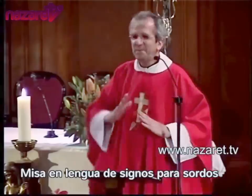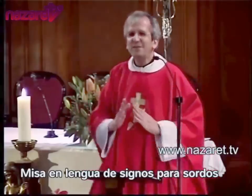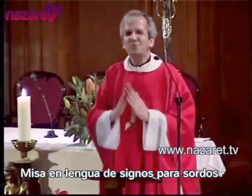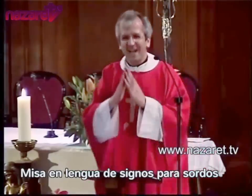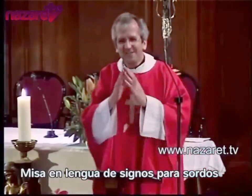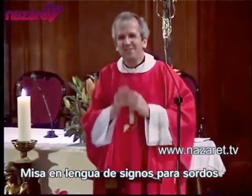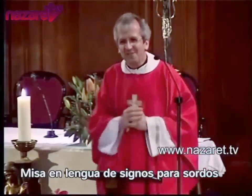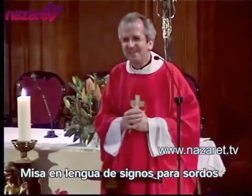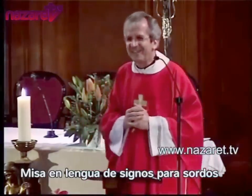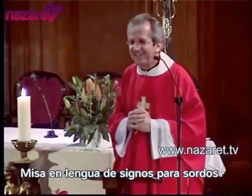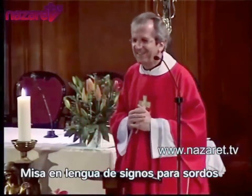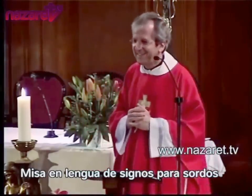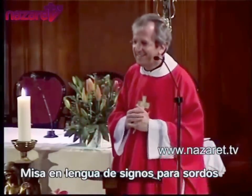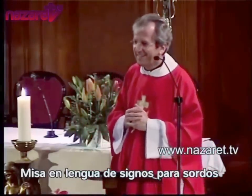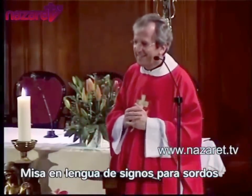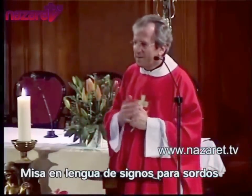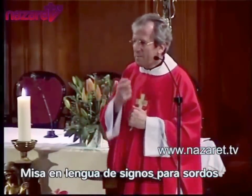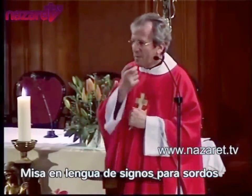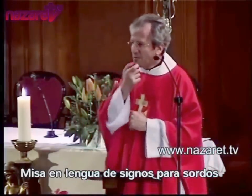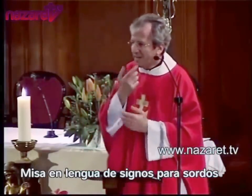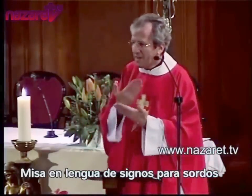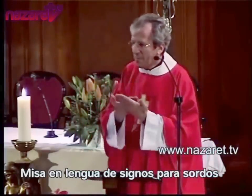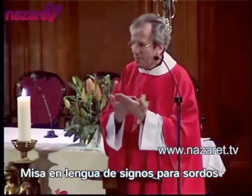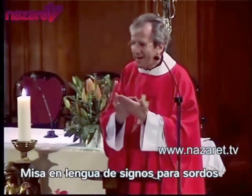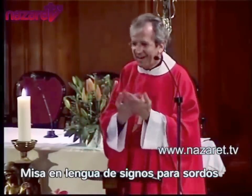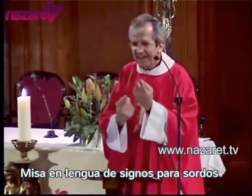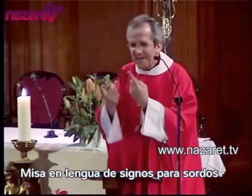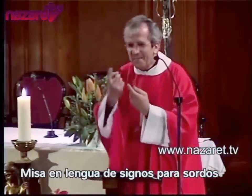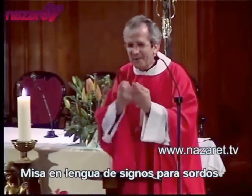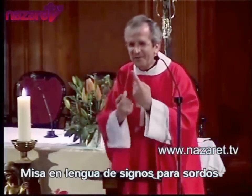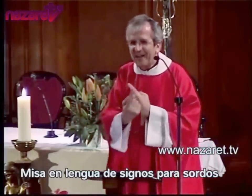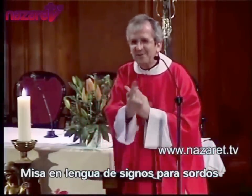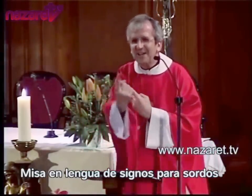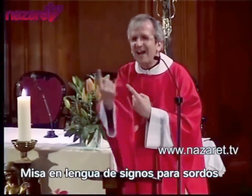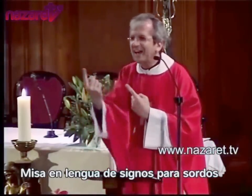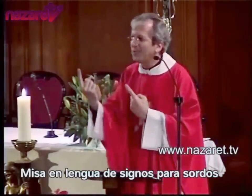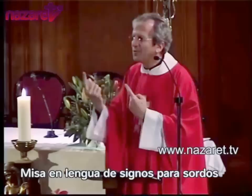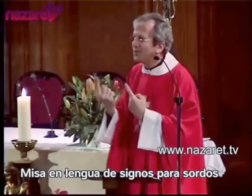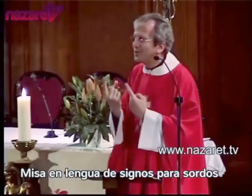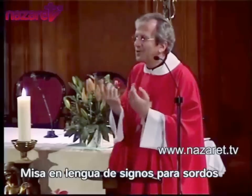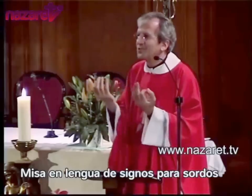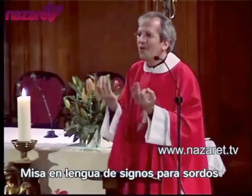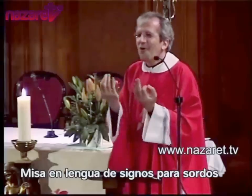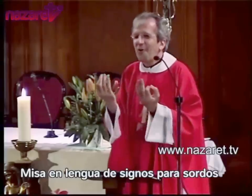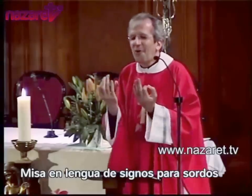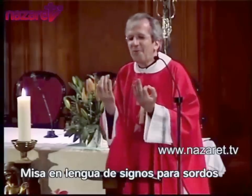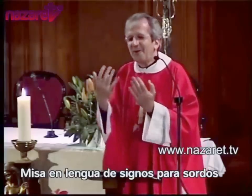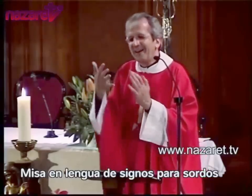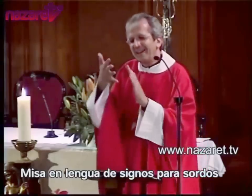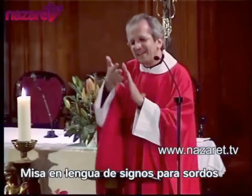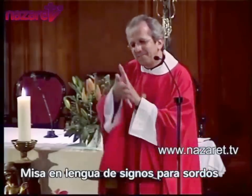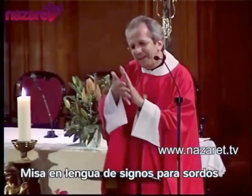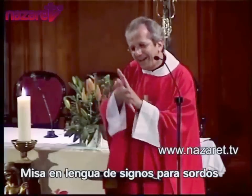El Espíritu Santo. Me gustaría probar y preguntaros a cada uno de nosotros,